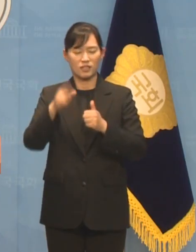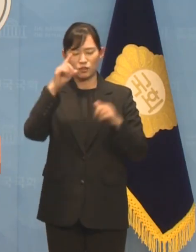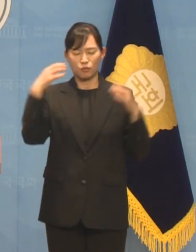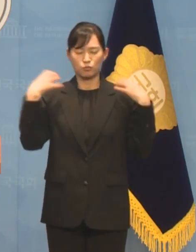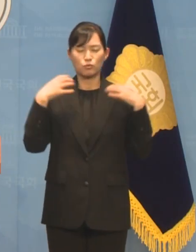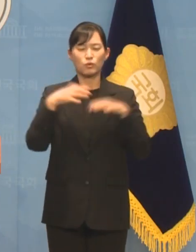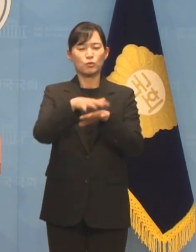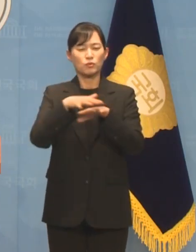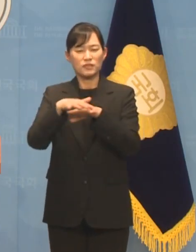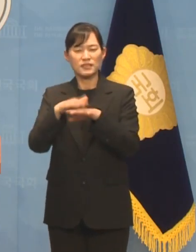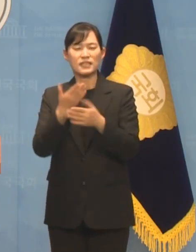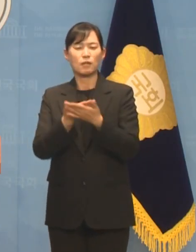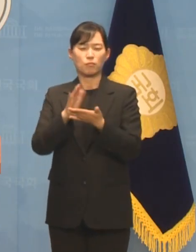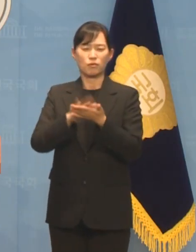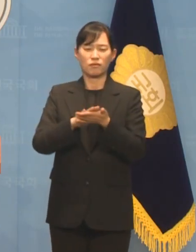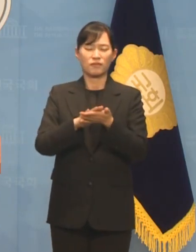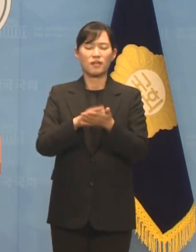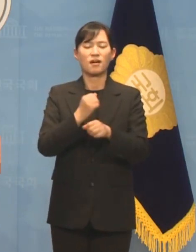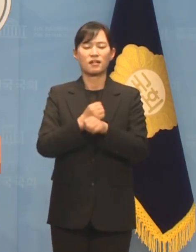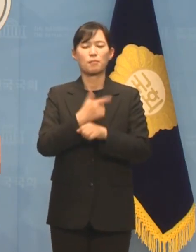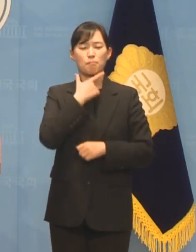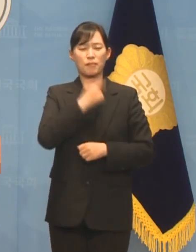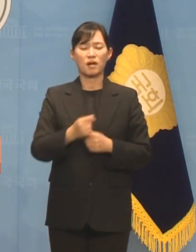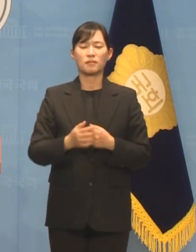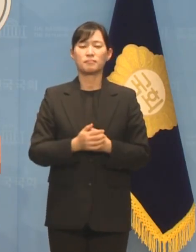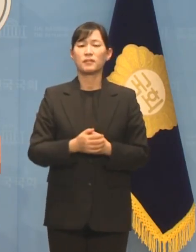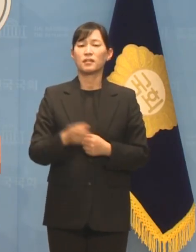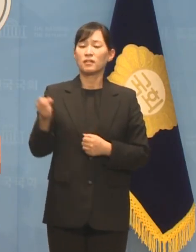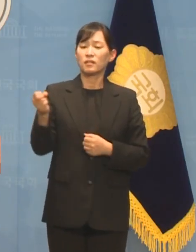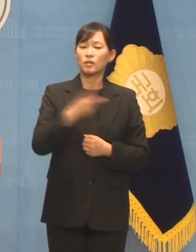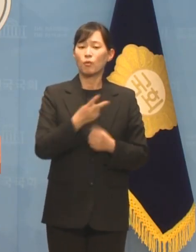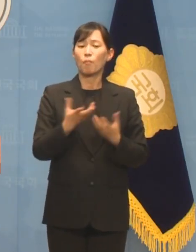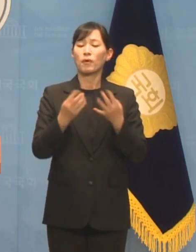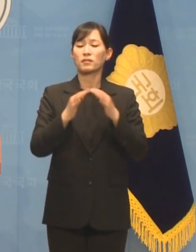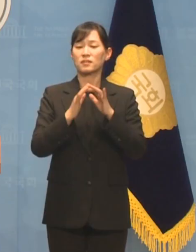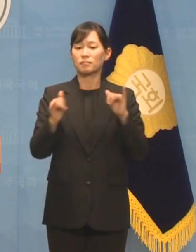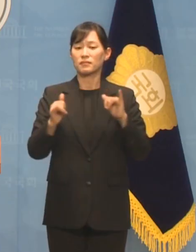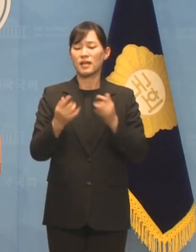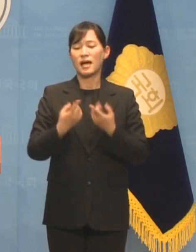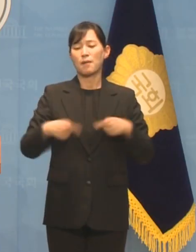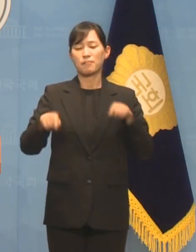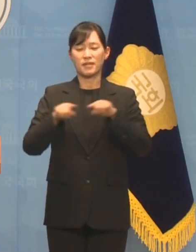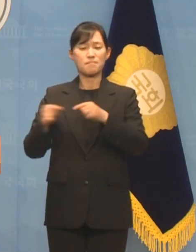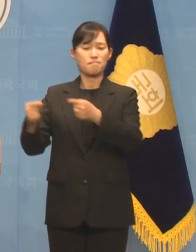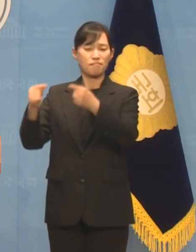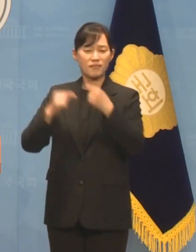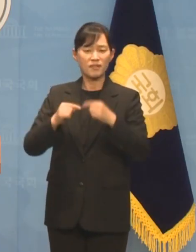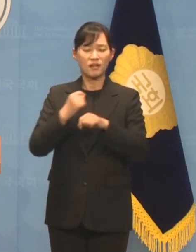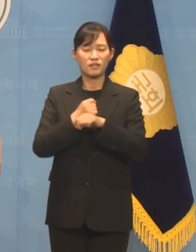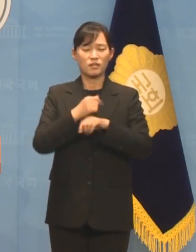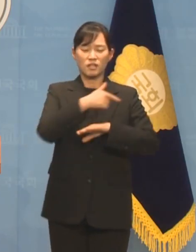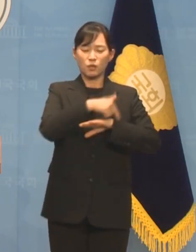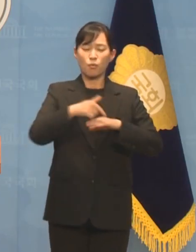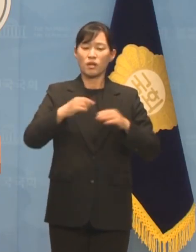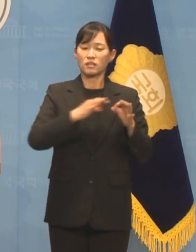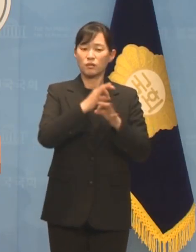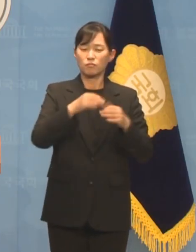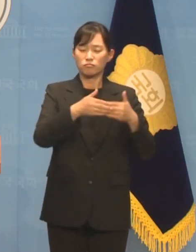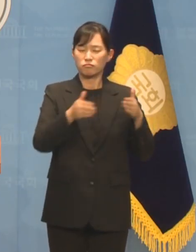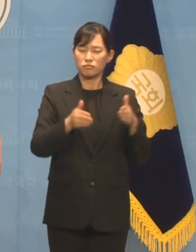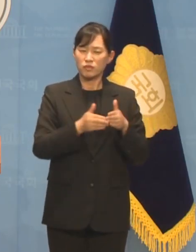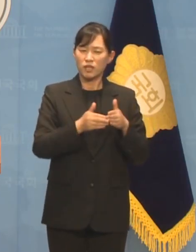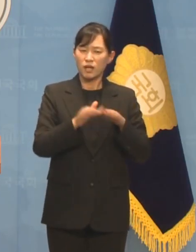개편 논의가 시작되기를 바랍니다. 그리고 많은 분들 함께 이 논의 속에서 기획재정부에 대한 견제와